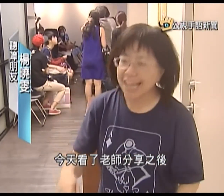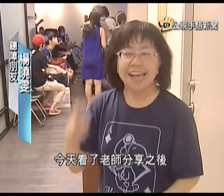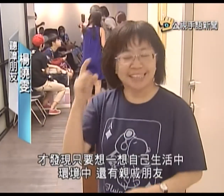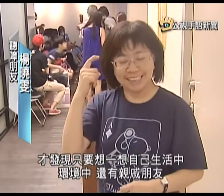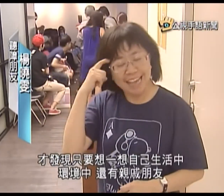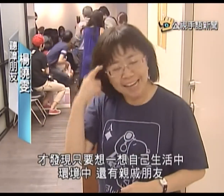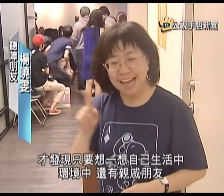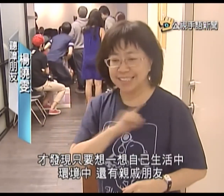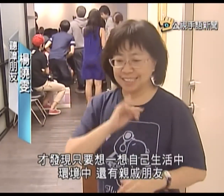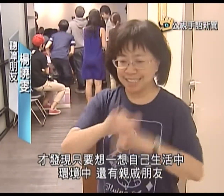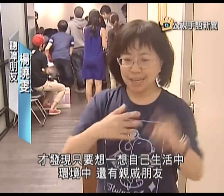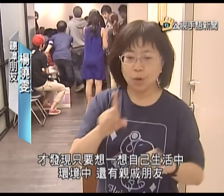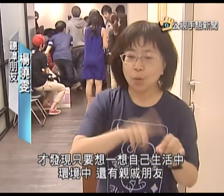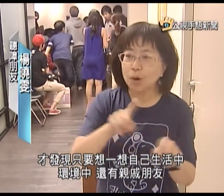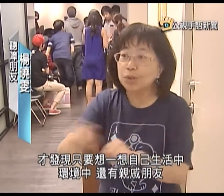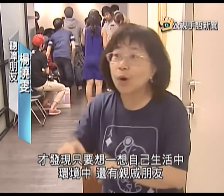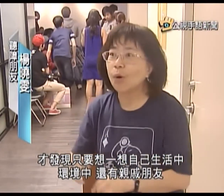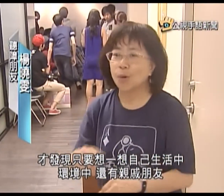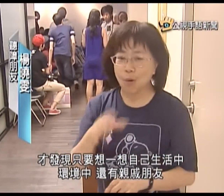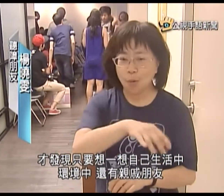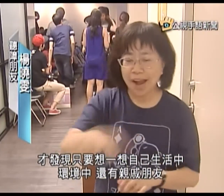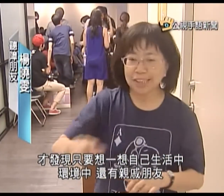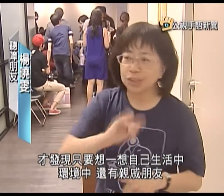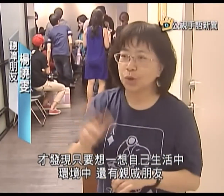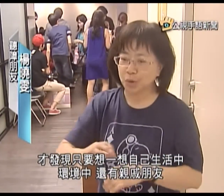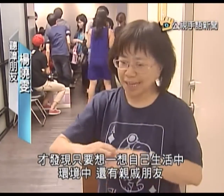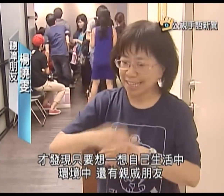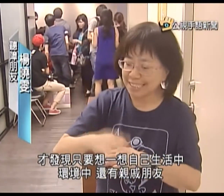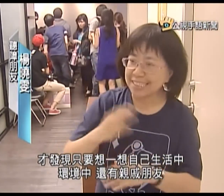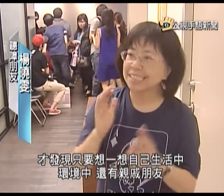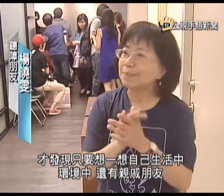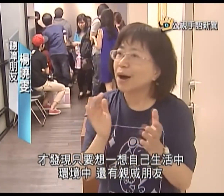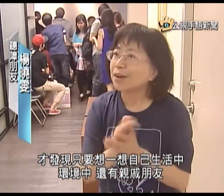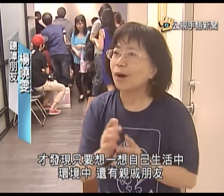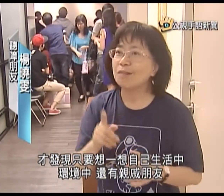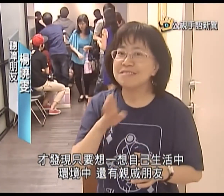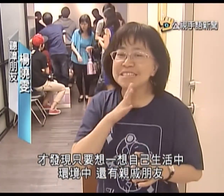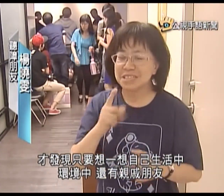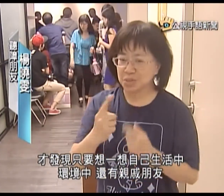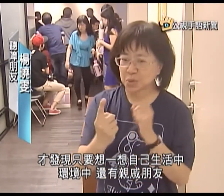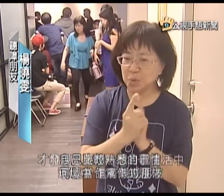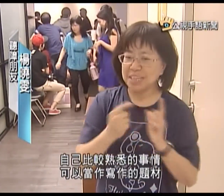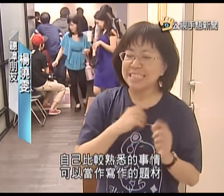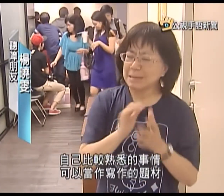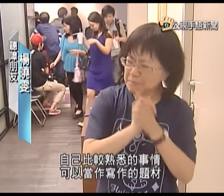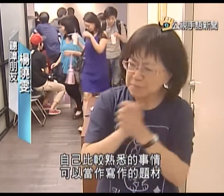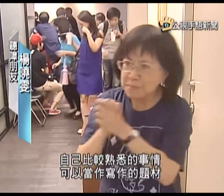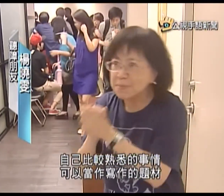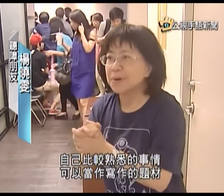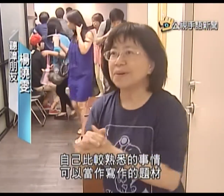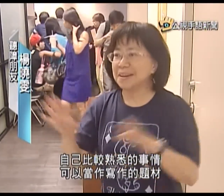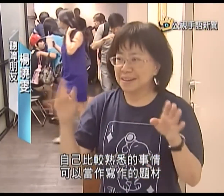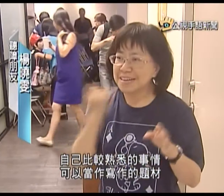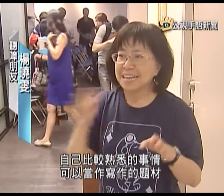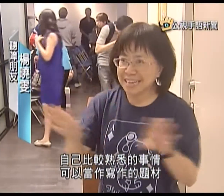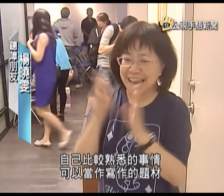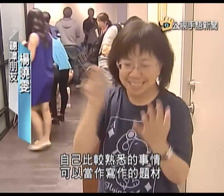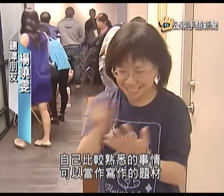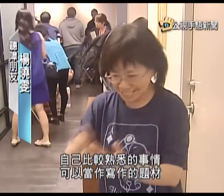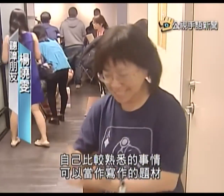发现，只要想一想自己生活中环境中还有亲戚朋友自己比较熟悉的事情，可以当作写作